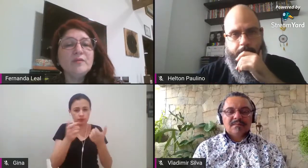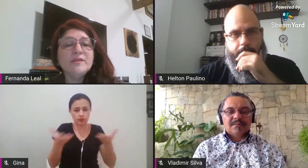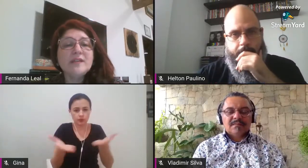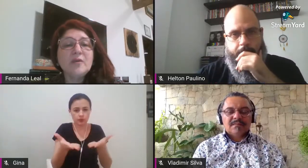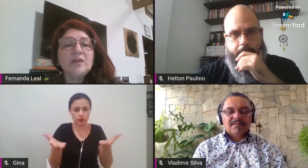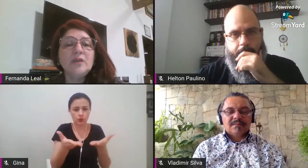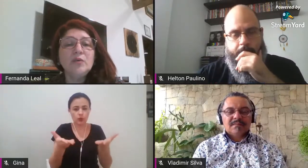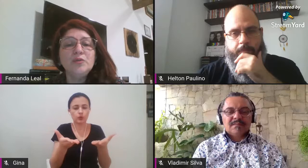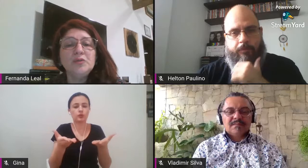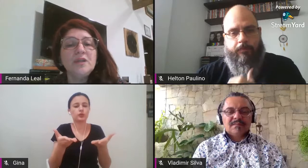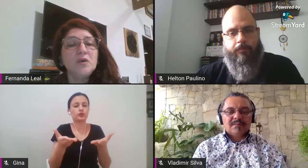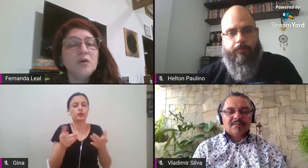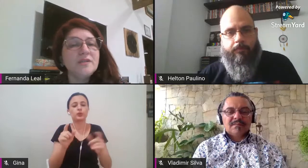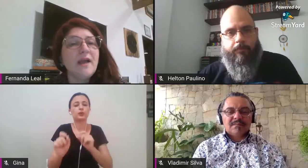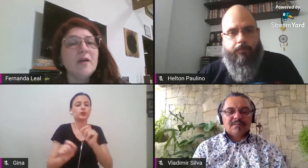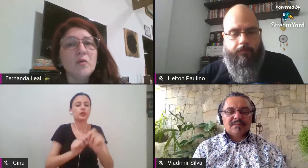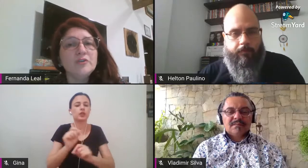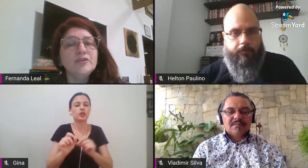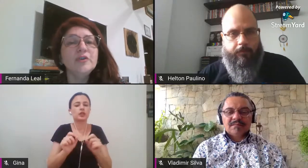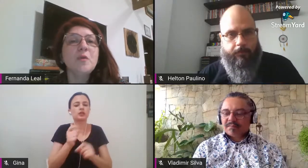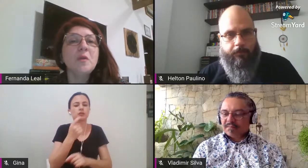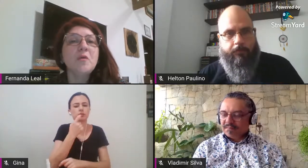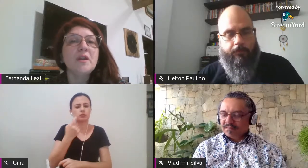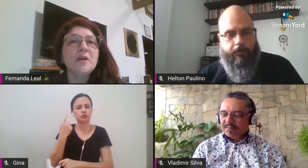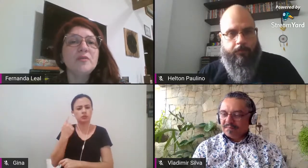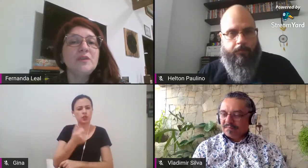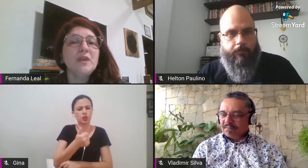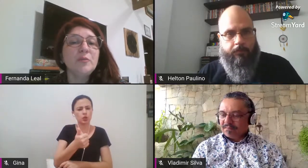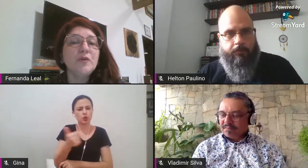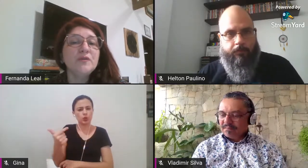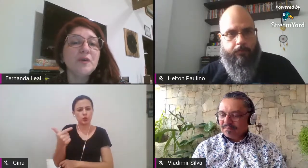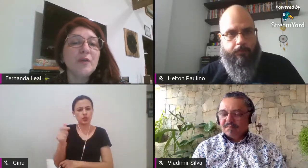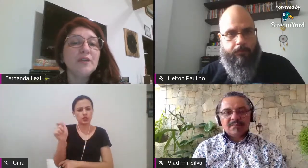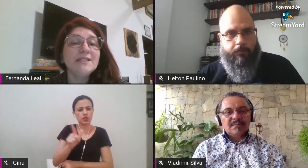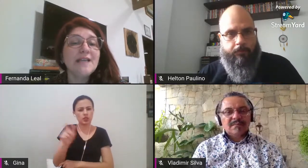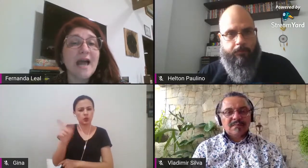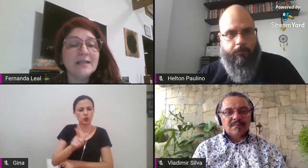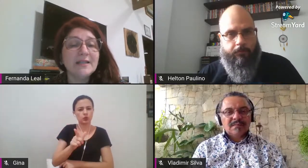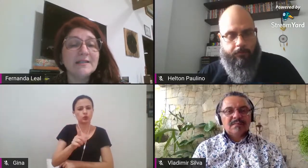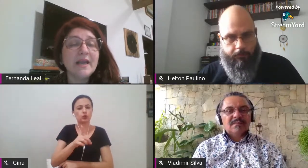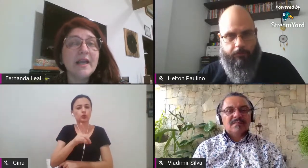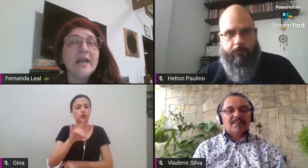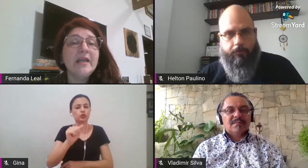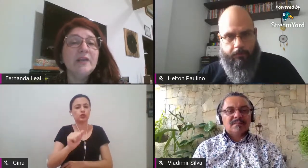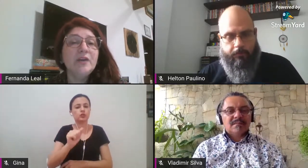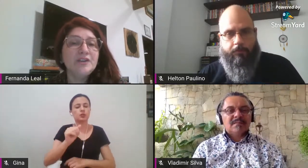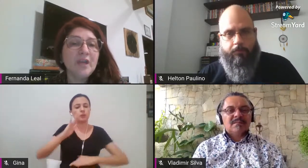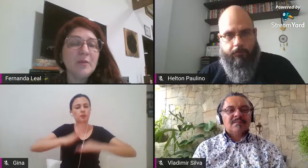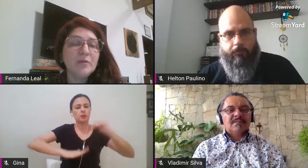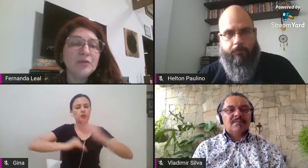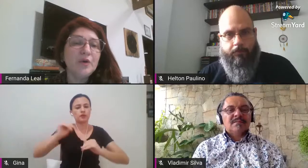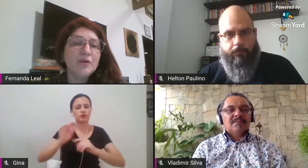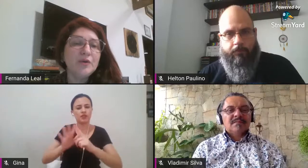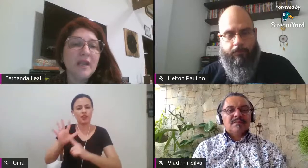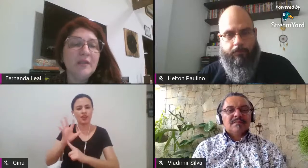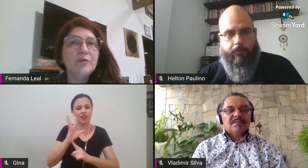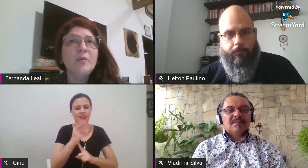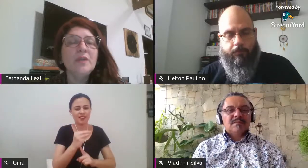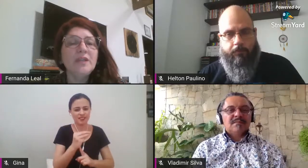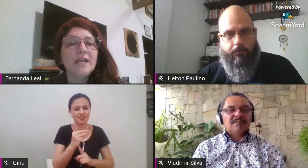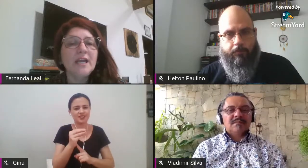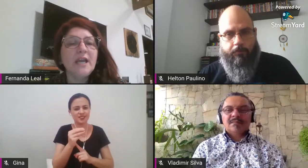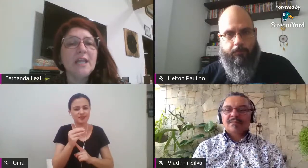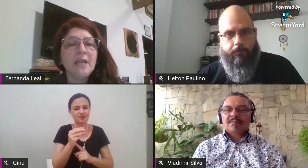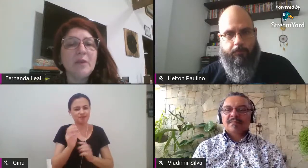deu em função de que no último dia 12 de agosto nós comemoramos o Dia do Profissional das Artes. E nós temos no nosso centro